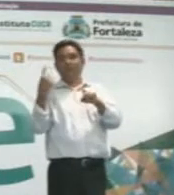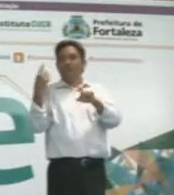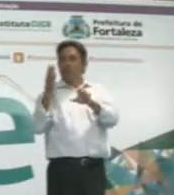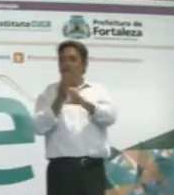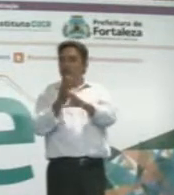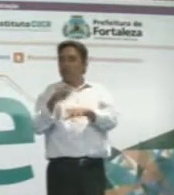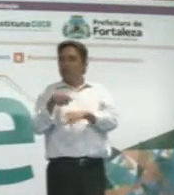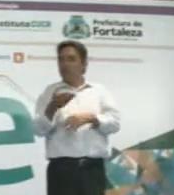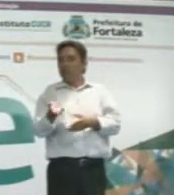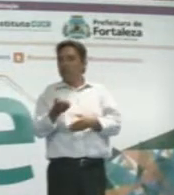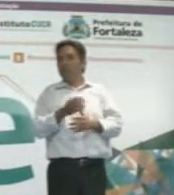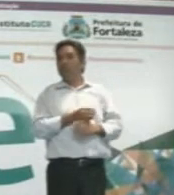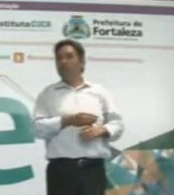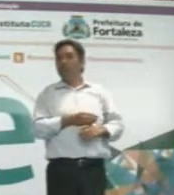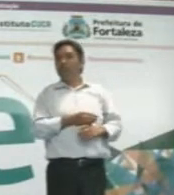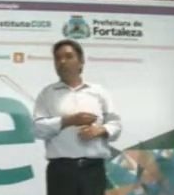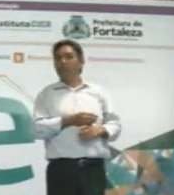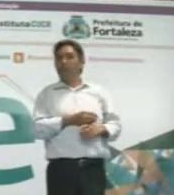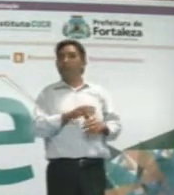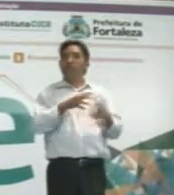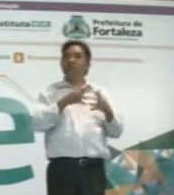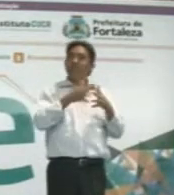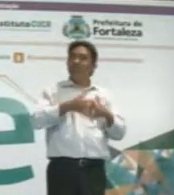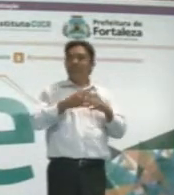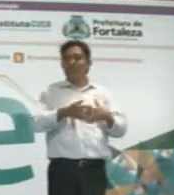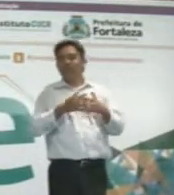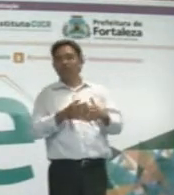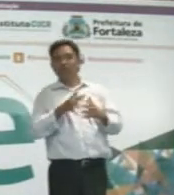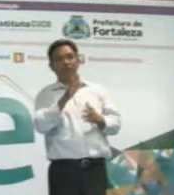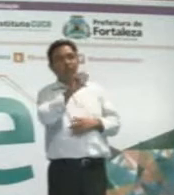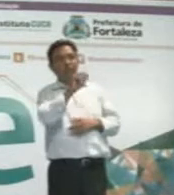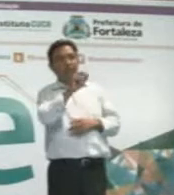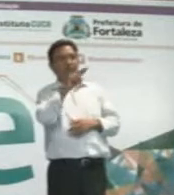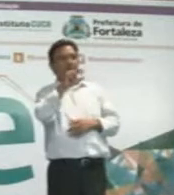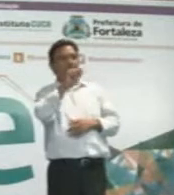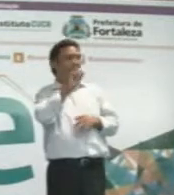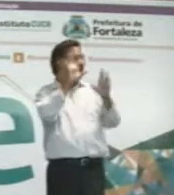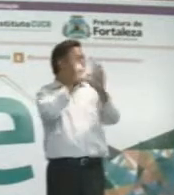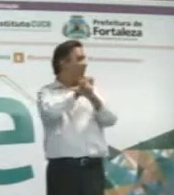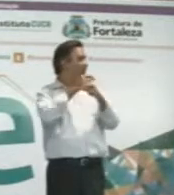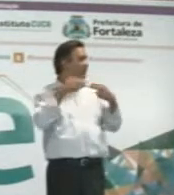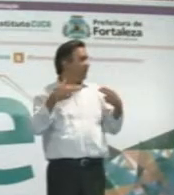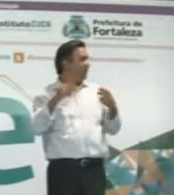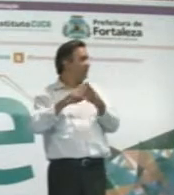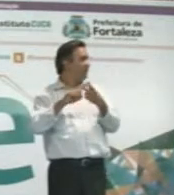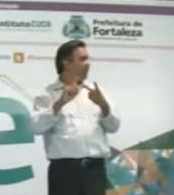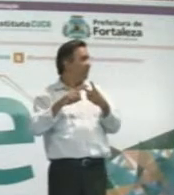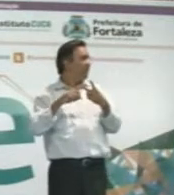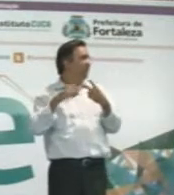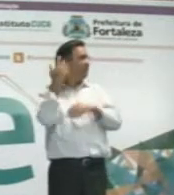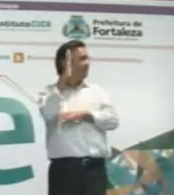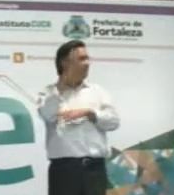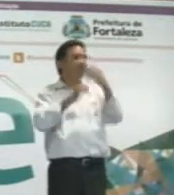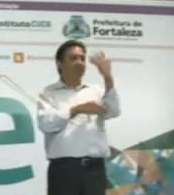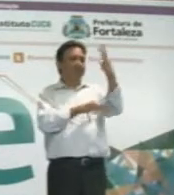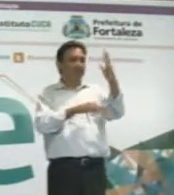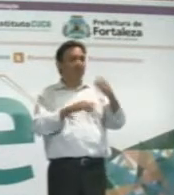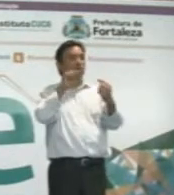uma espécie de transtorno, tanto para a fauna como para quem? Para a flora. Então, o